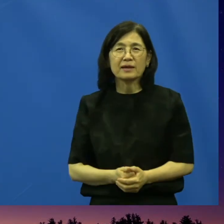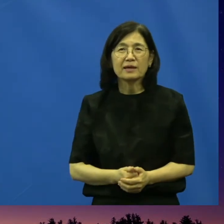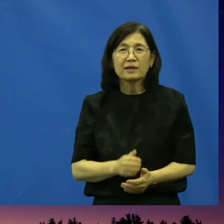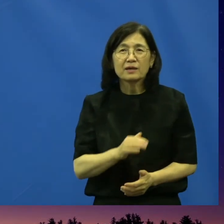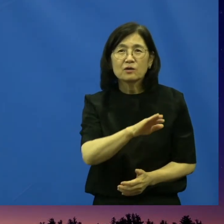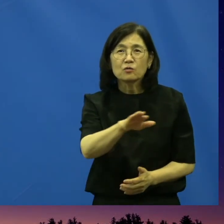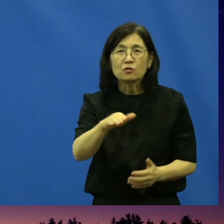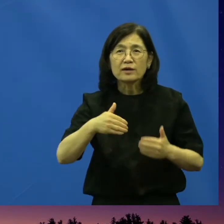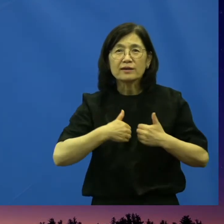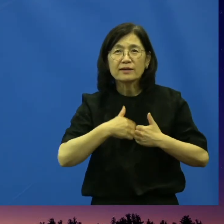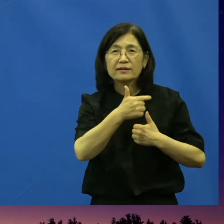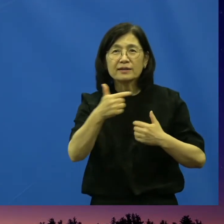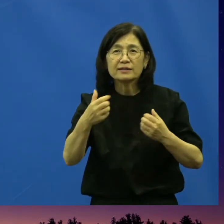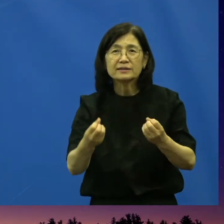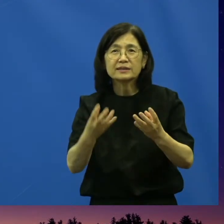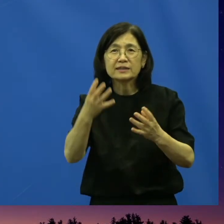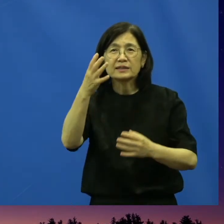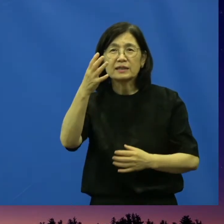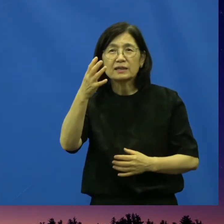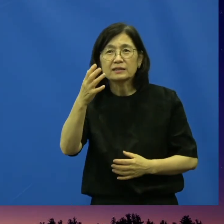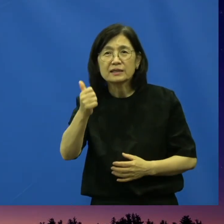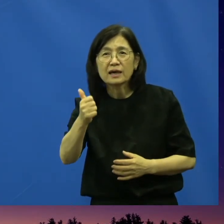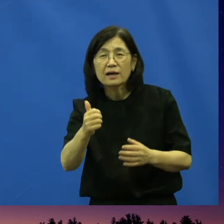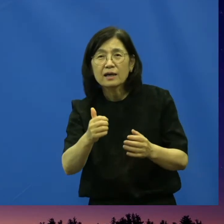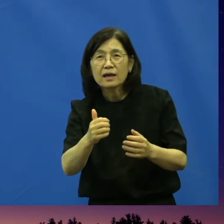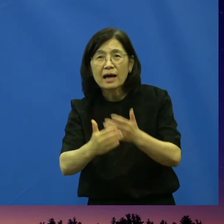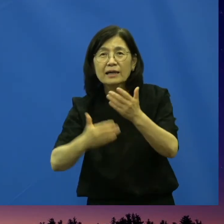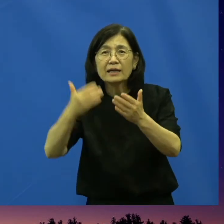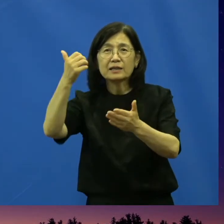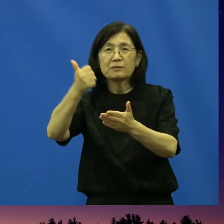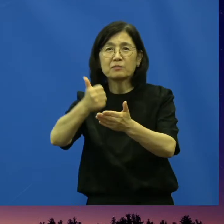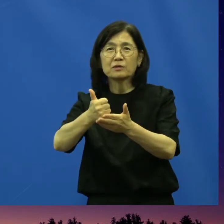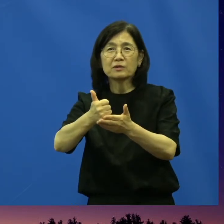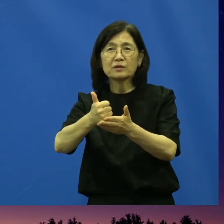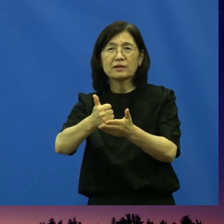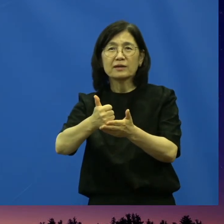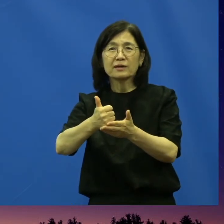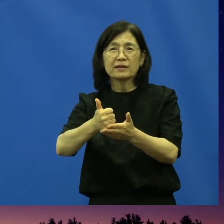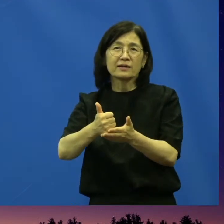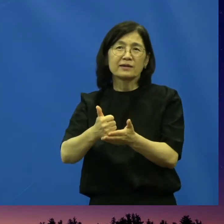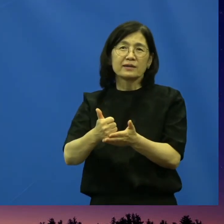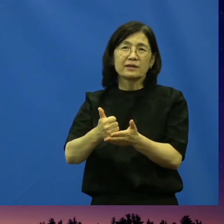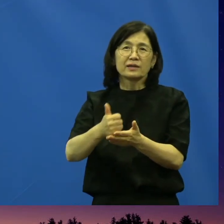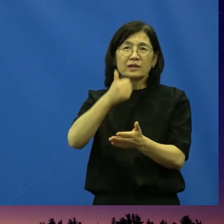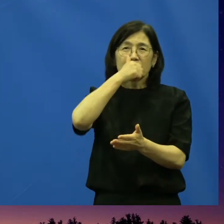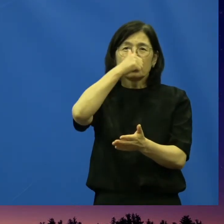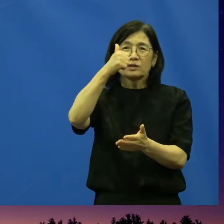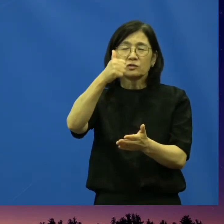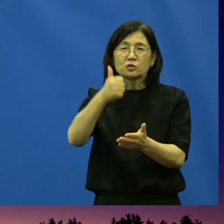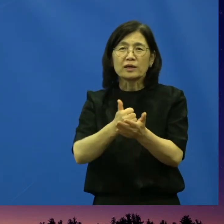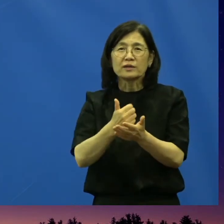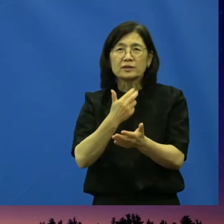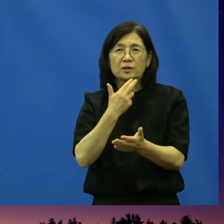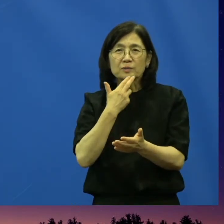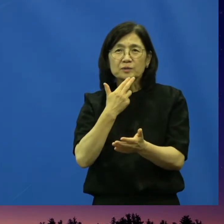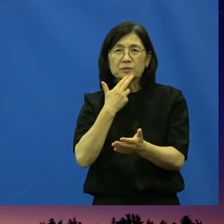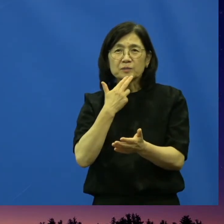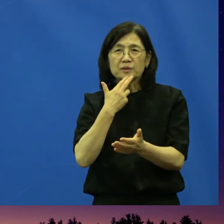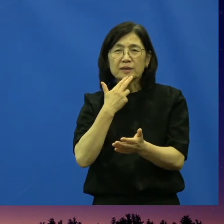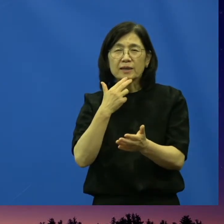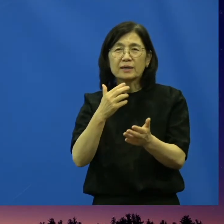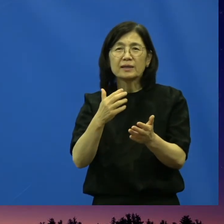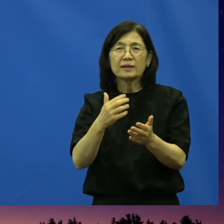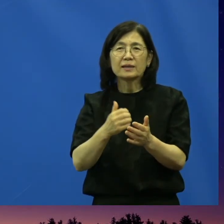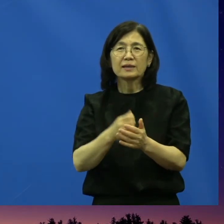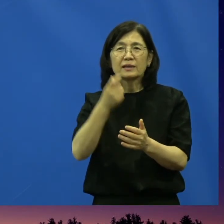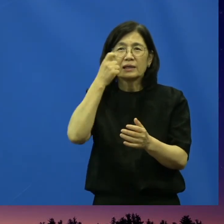대제사장은 우리의 연약함을 동정하지 못하시려가 아니요 모든 일에 우리가 똑같이 시험을 받으시니로되 죄는 없으시니라. 그러므로 우리는 긍휼하심을 받고